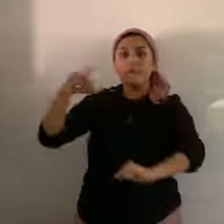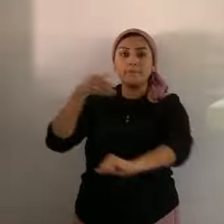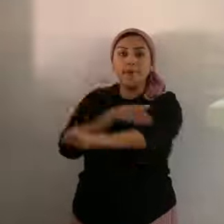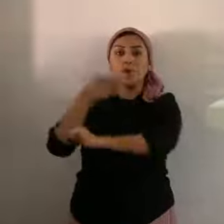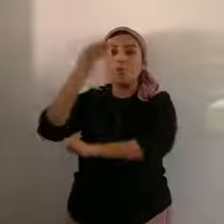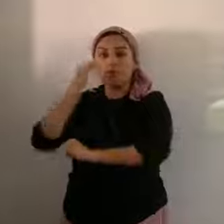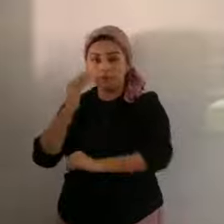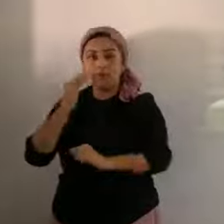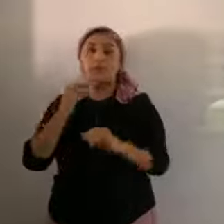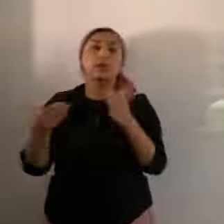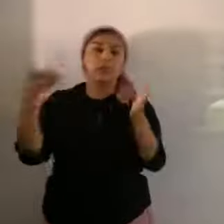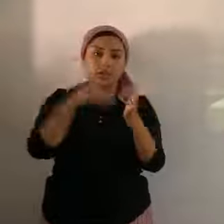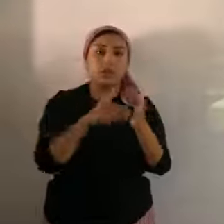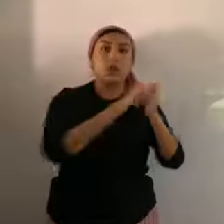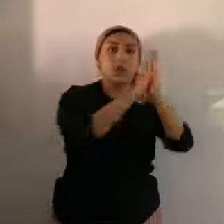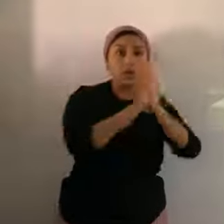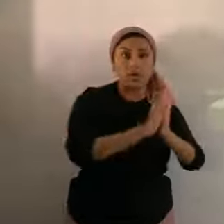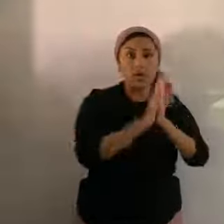Más fuerte.